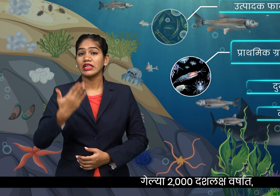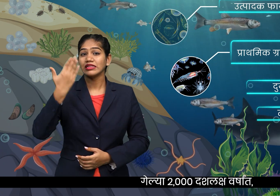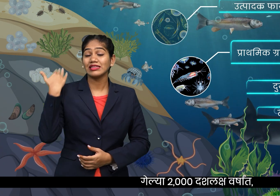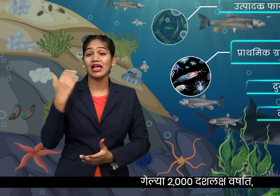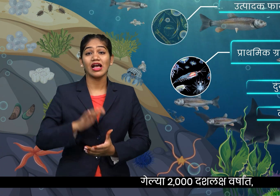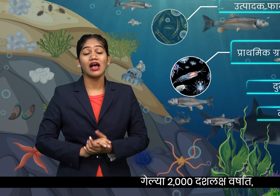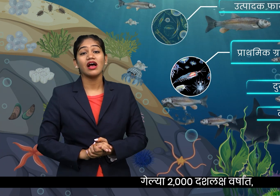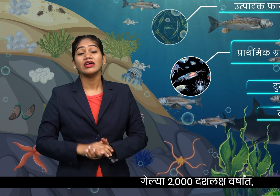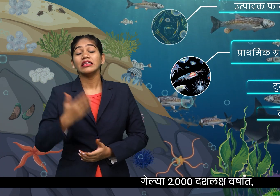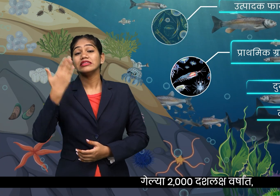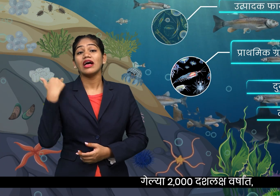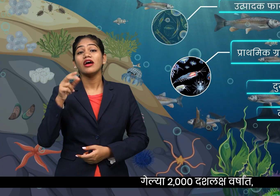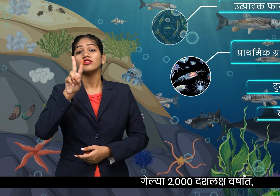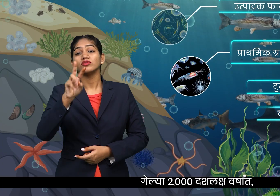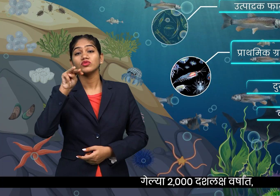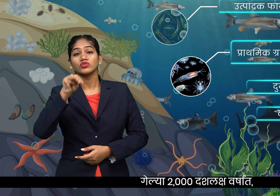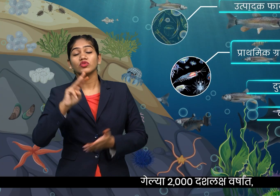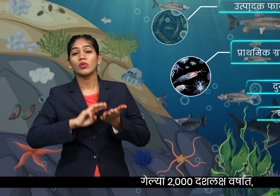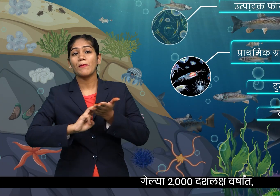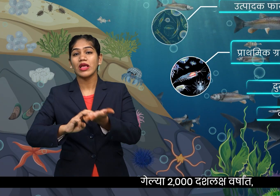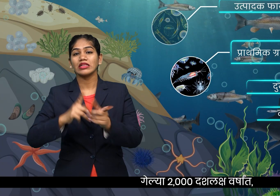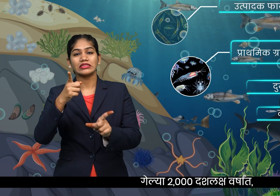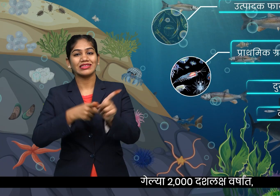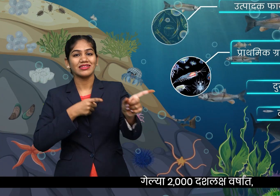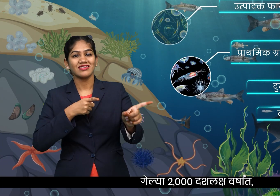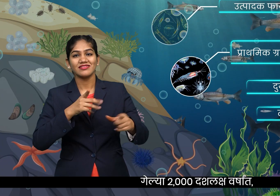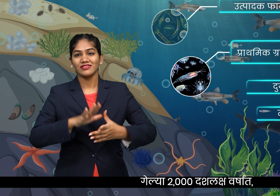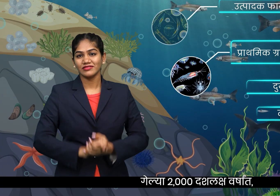गेल्या 2000 दशलक्ष वर्षात